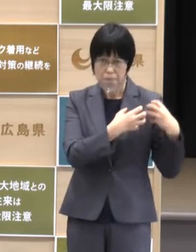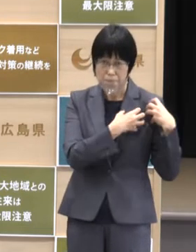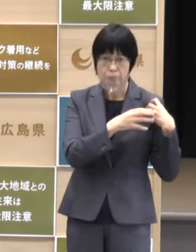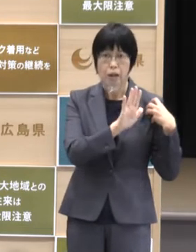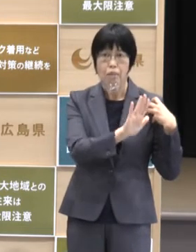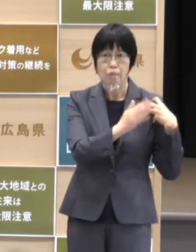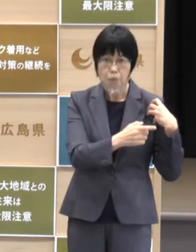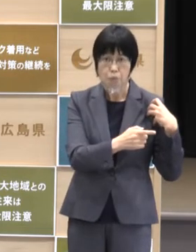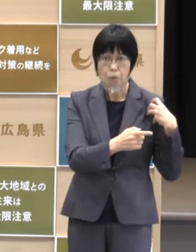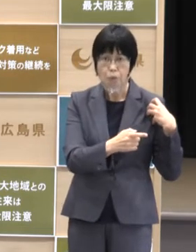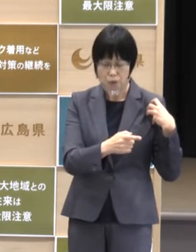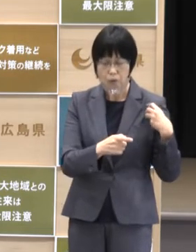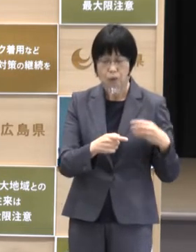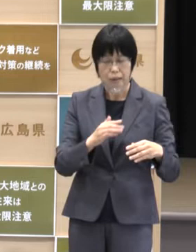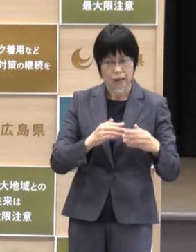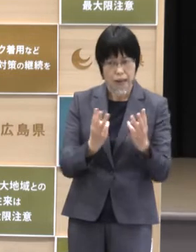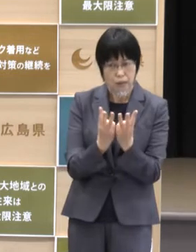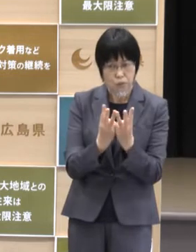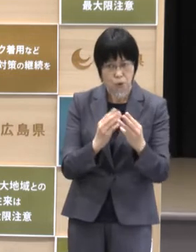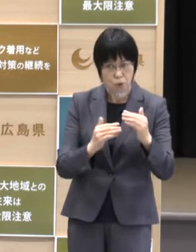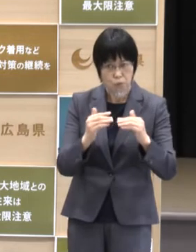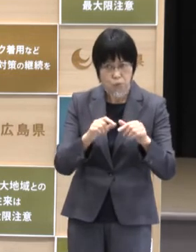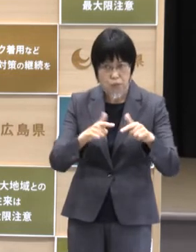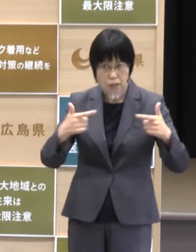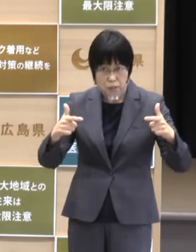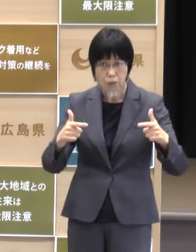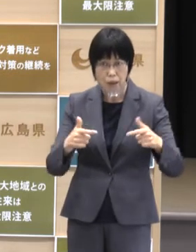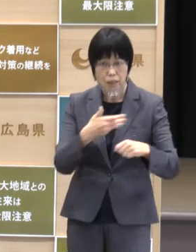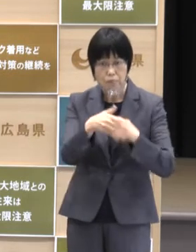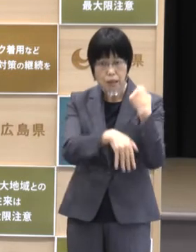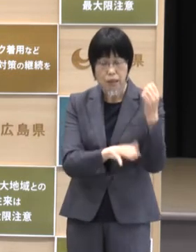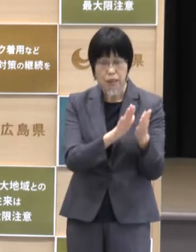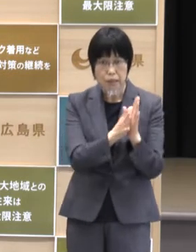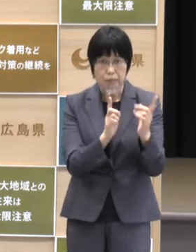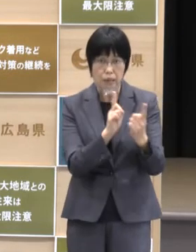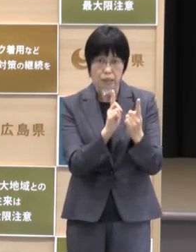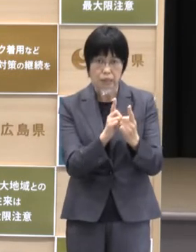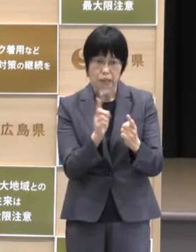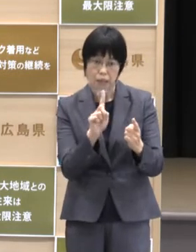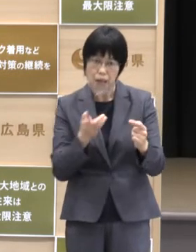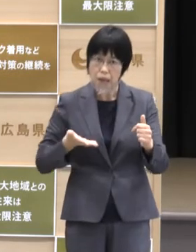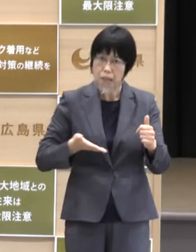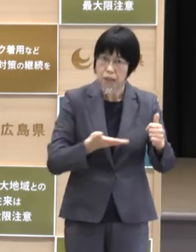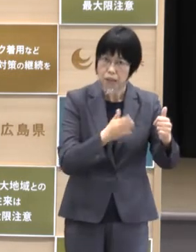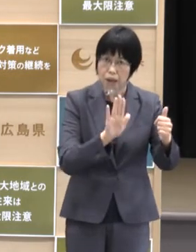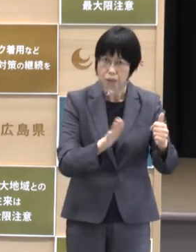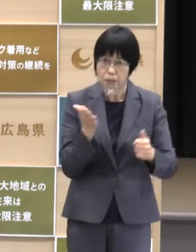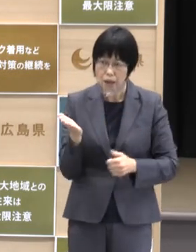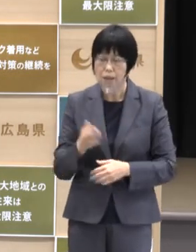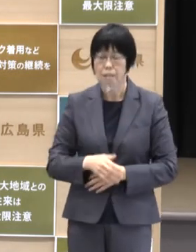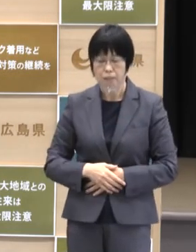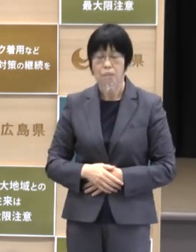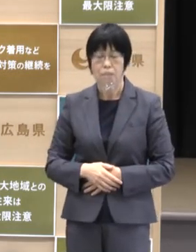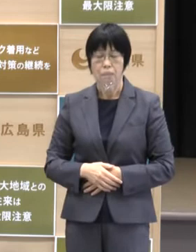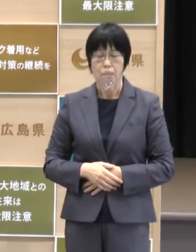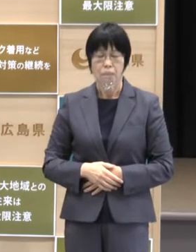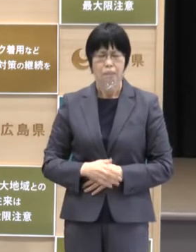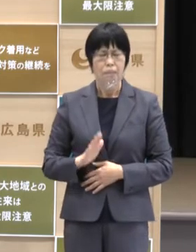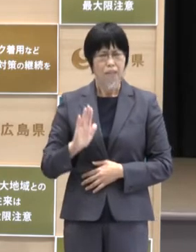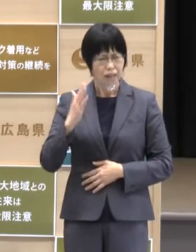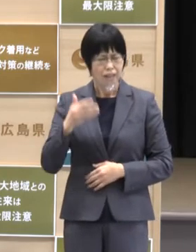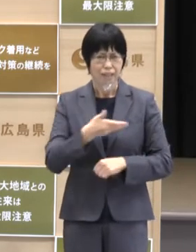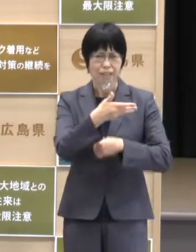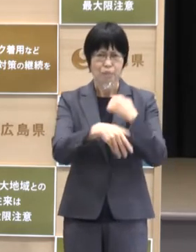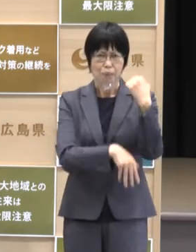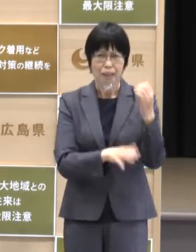ていくために回数を増やすでありますとか、その島根県の方に働きかけをされるようなことがありましたら、教えてください。 そうですね、なかなかその